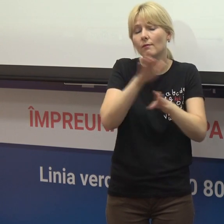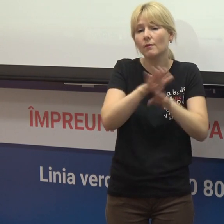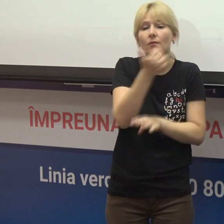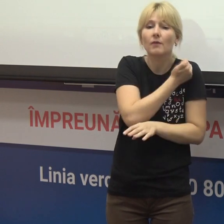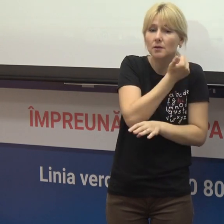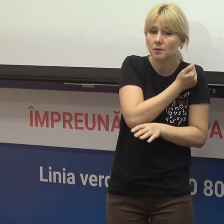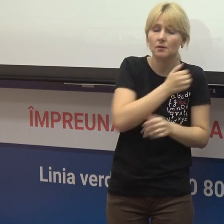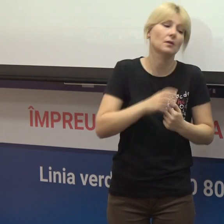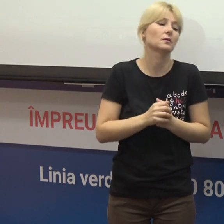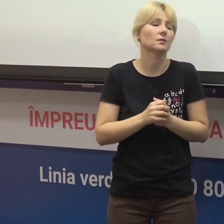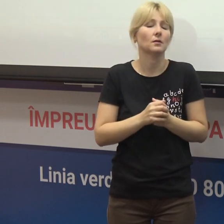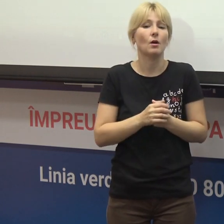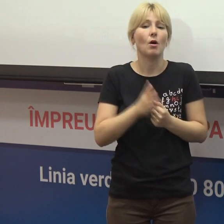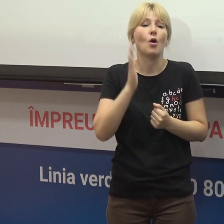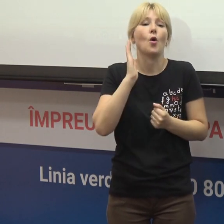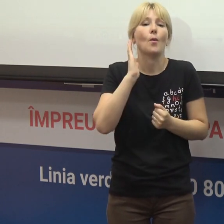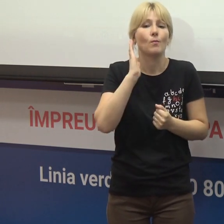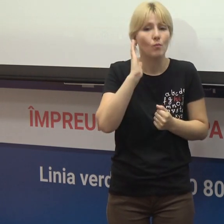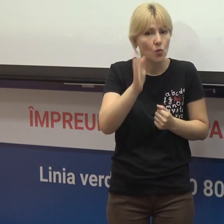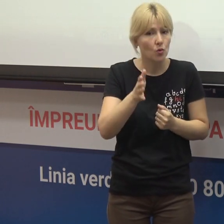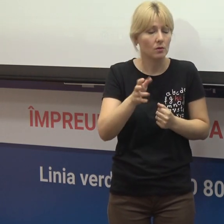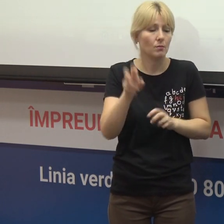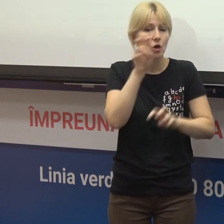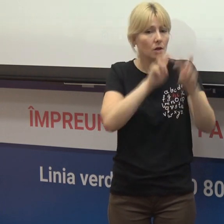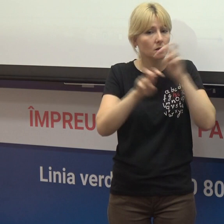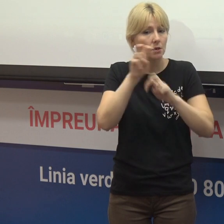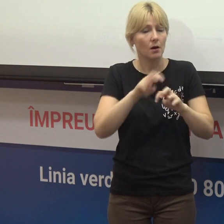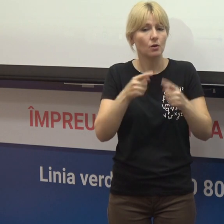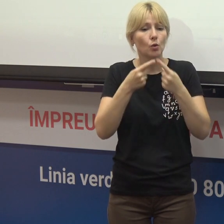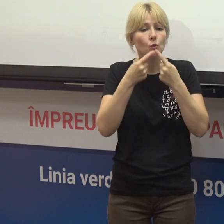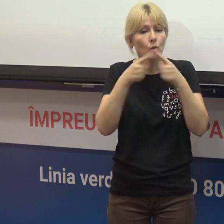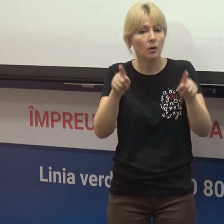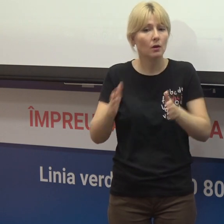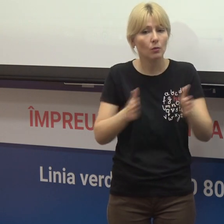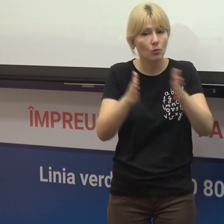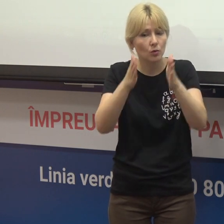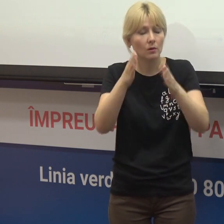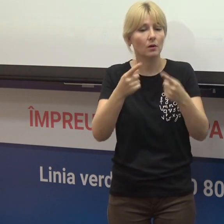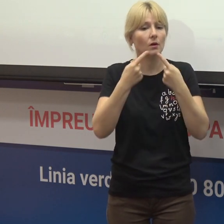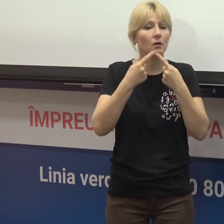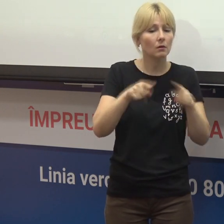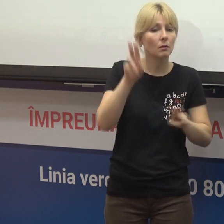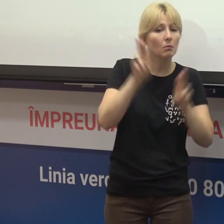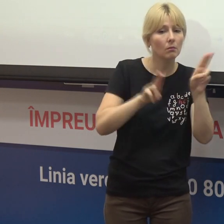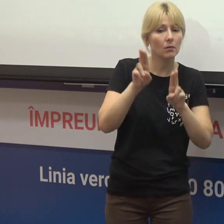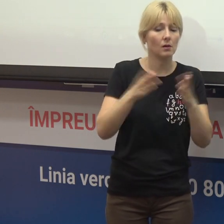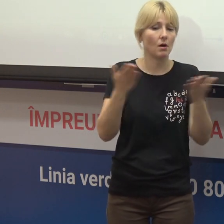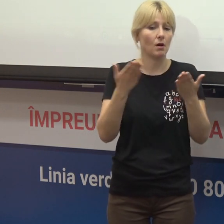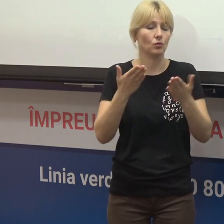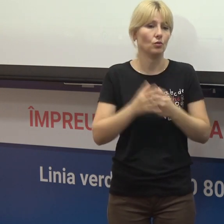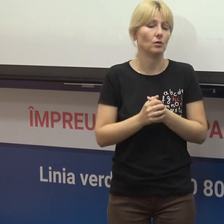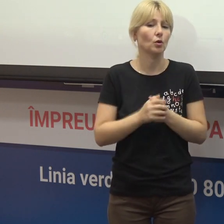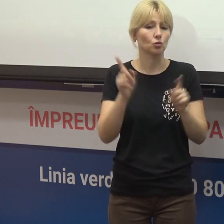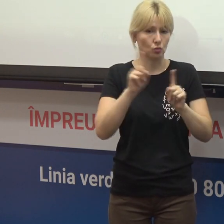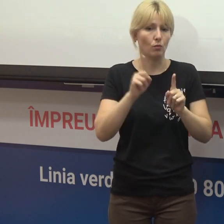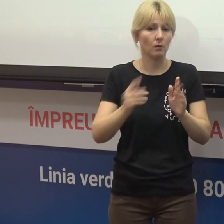anterior, zic că vor fi precautate și alte aspecte, deci alte măsuri care ar putea, vă zic, pus